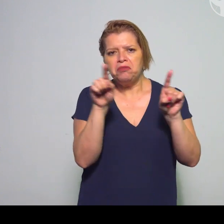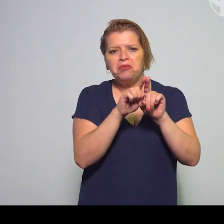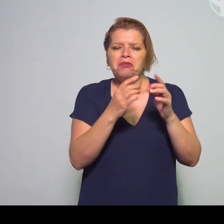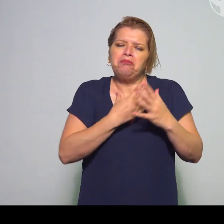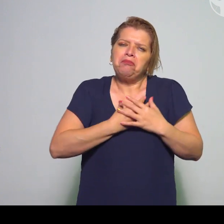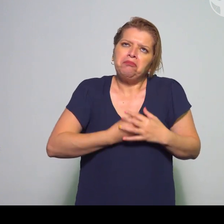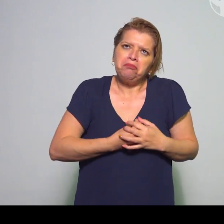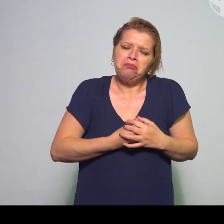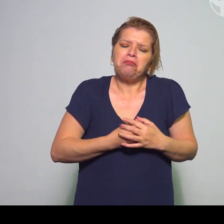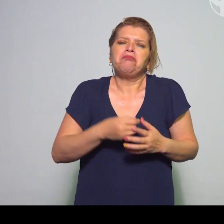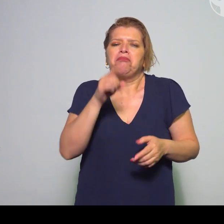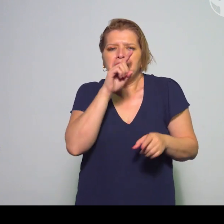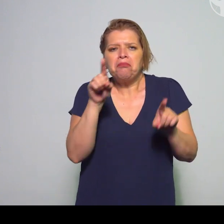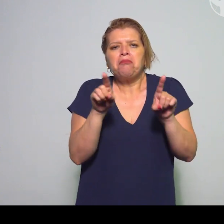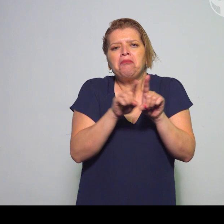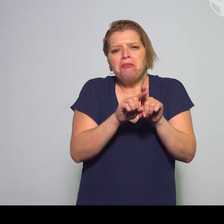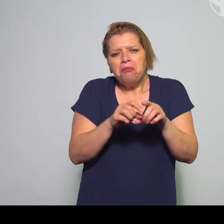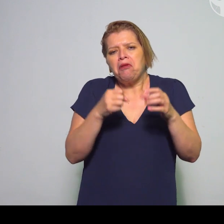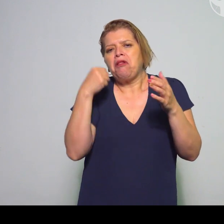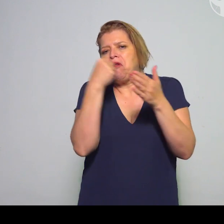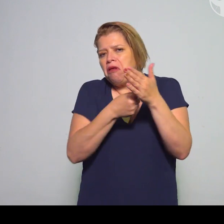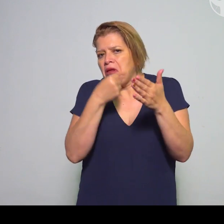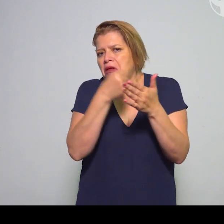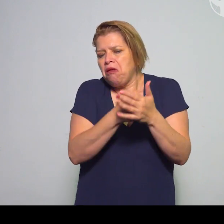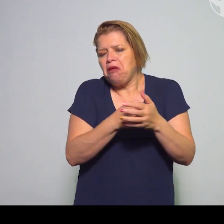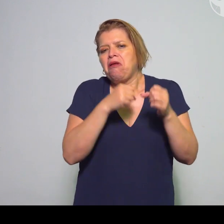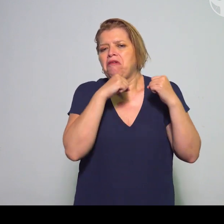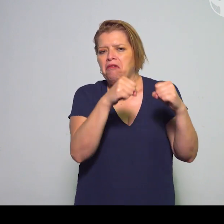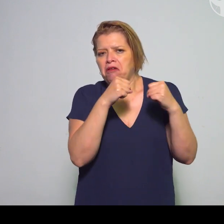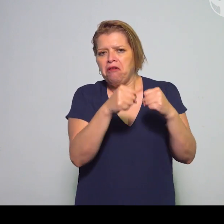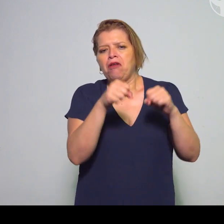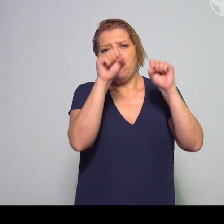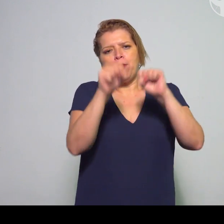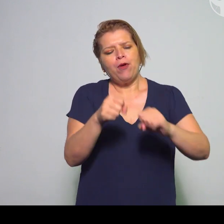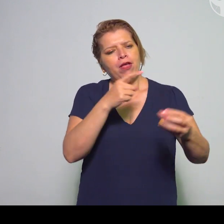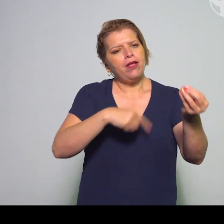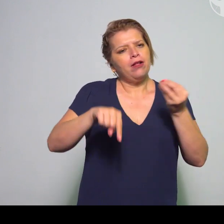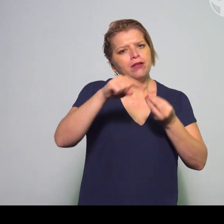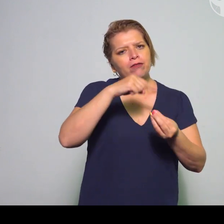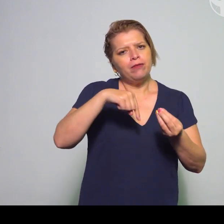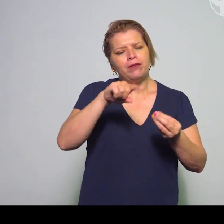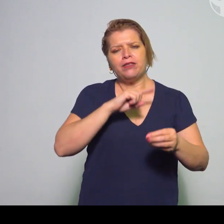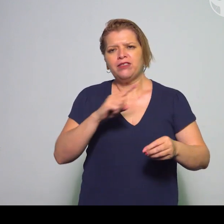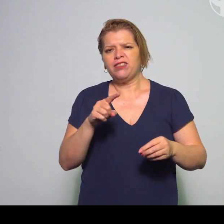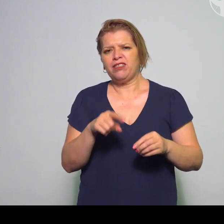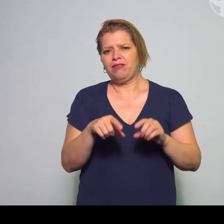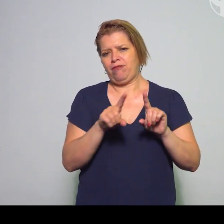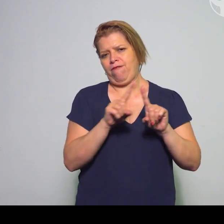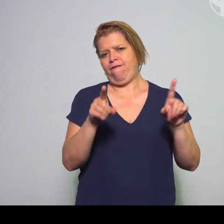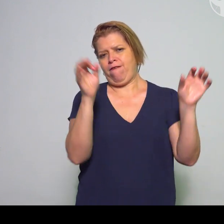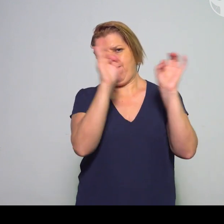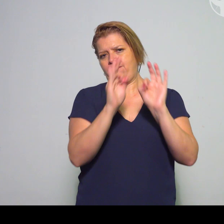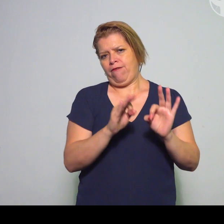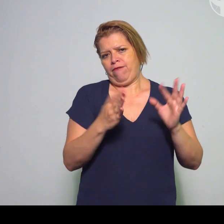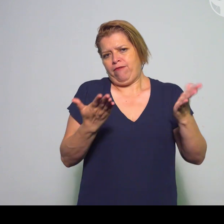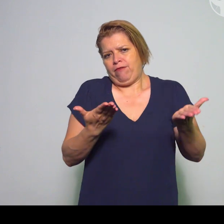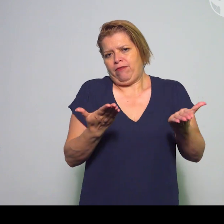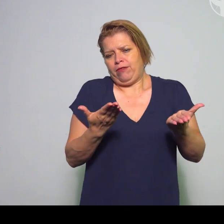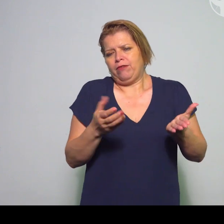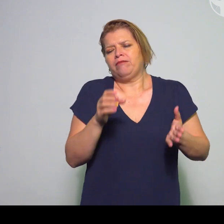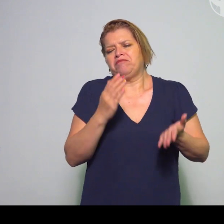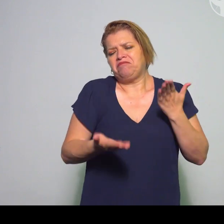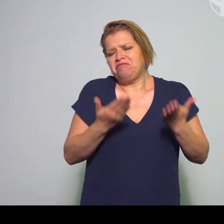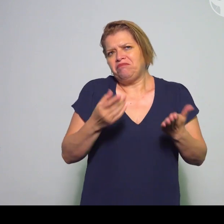o lamentablemente una crisis provoque que nuestra familia se convierta en una familia